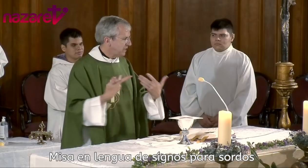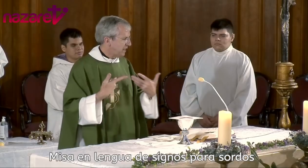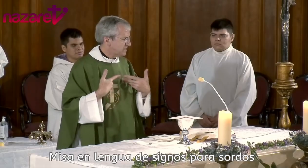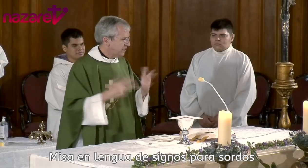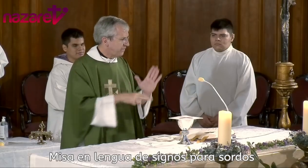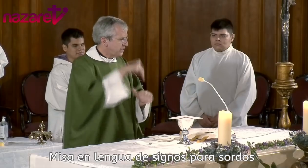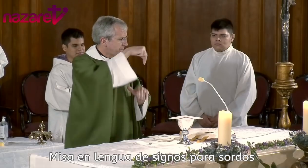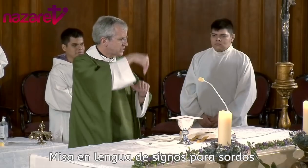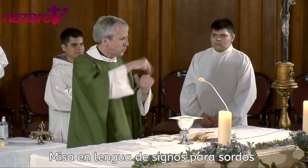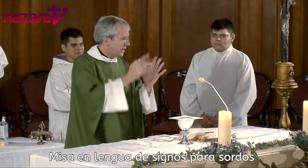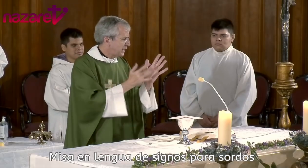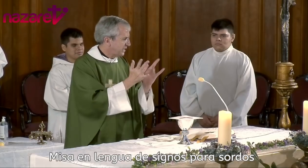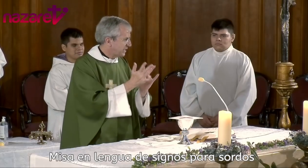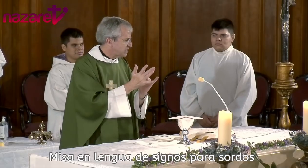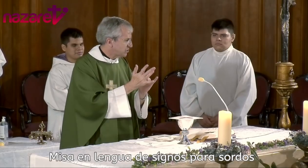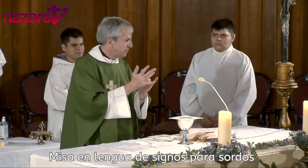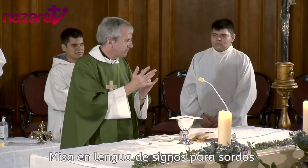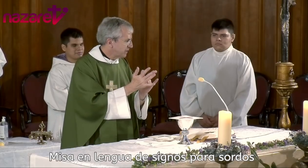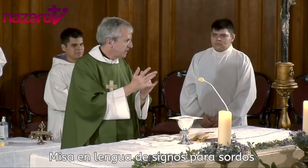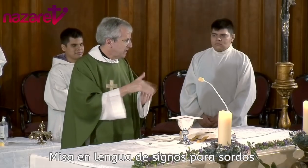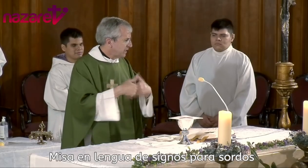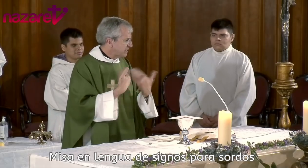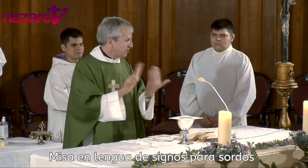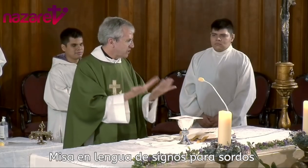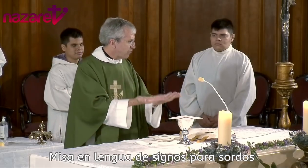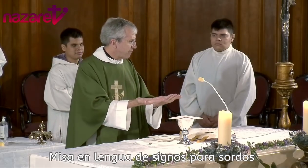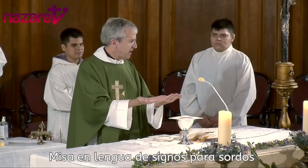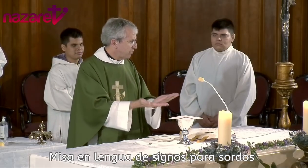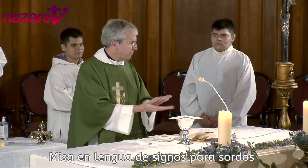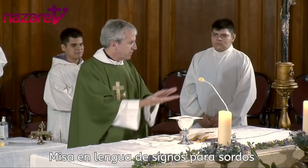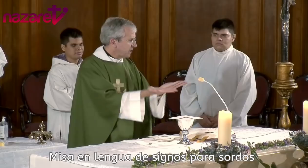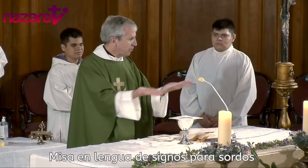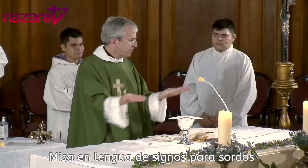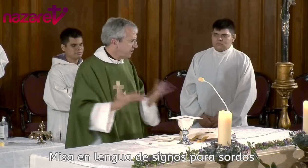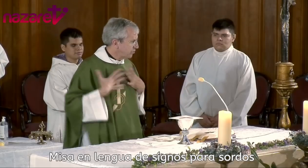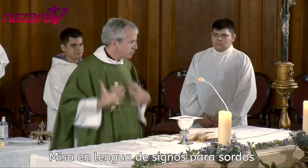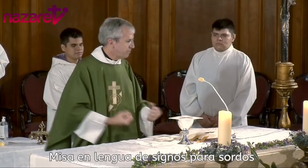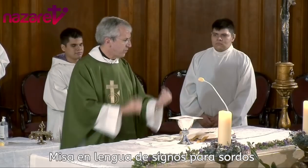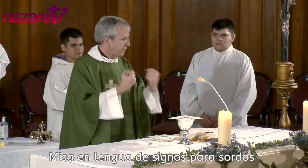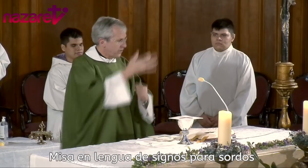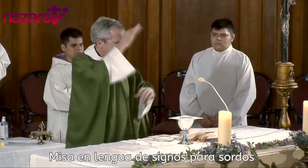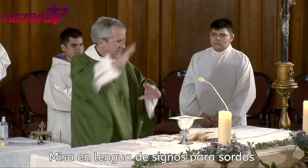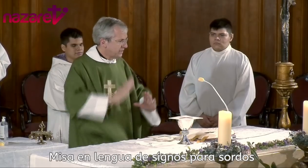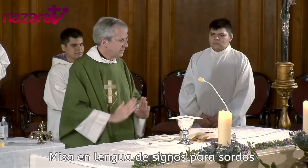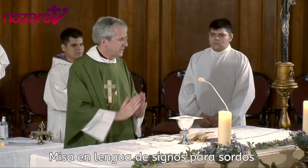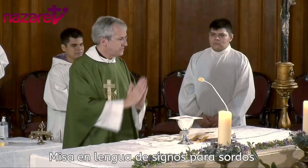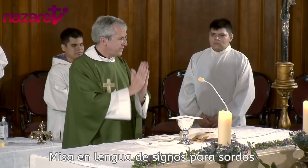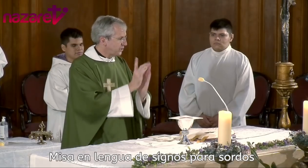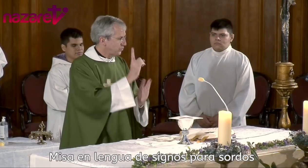el sacrificio pascual de Cristo, que se nos ha confiado, y concédenos por la fuerza del Espíritu de tu